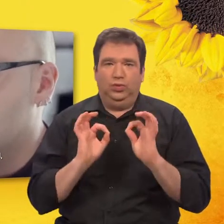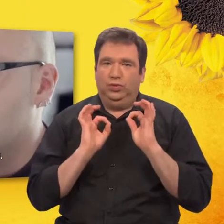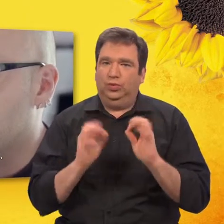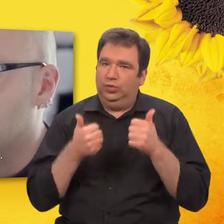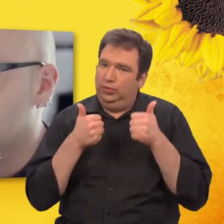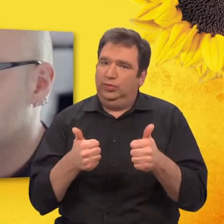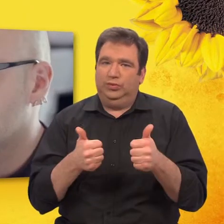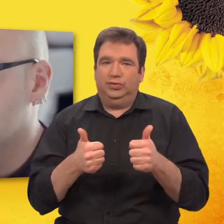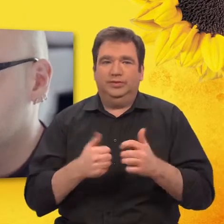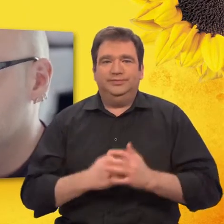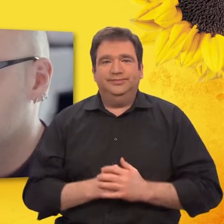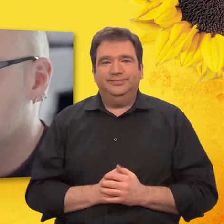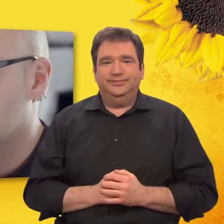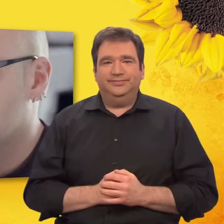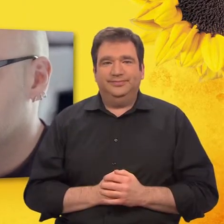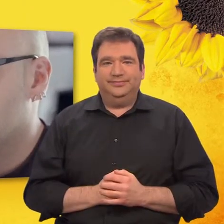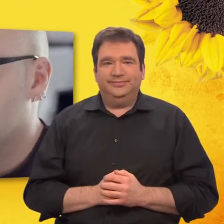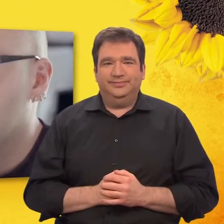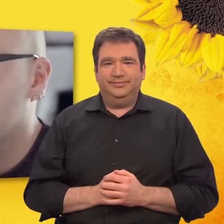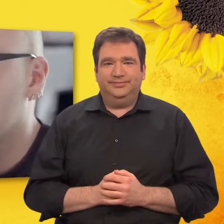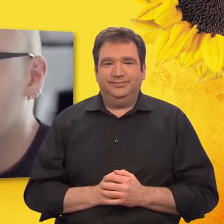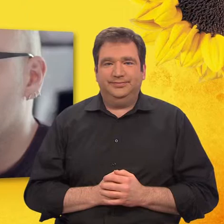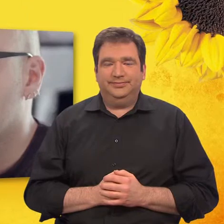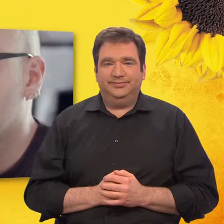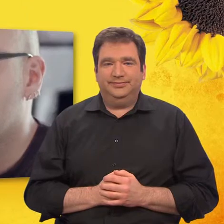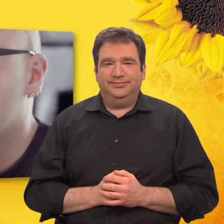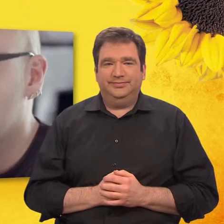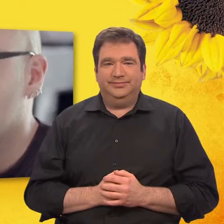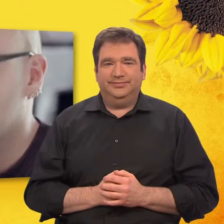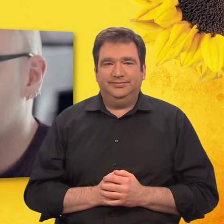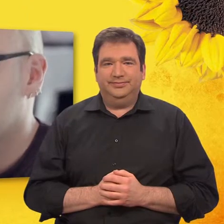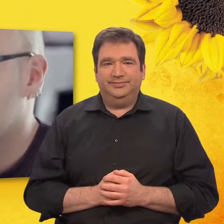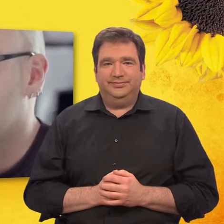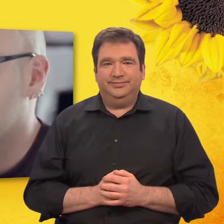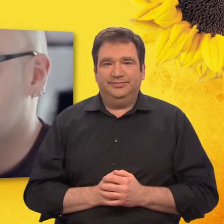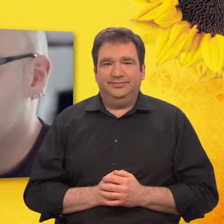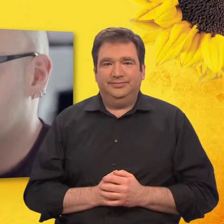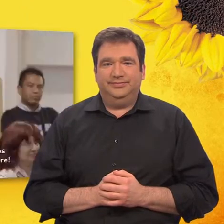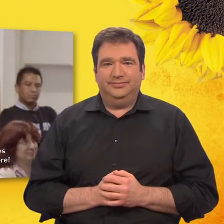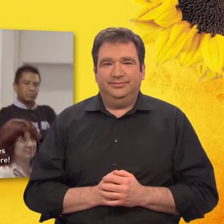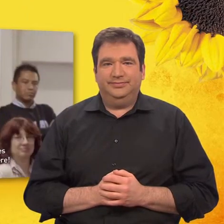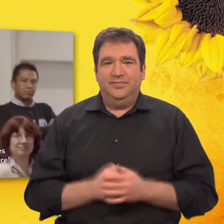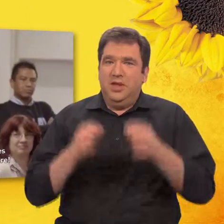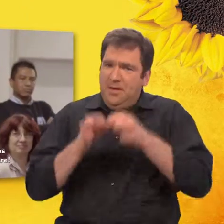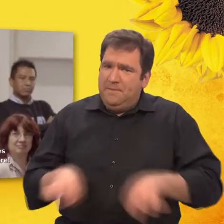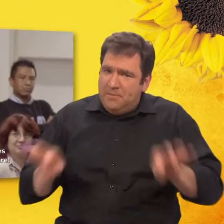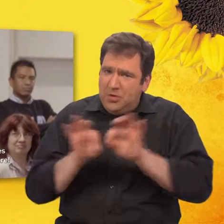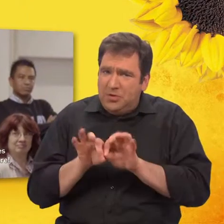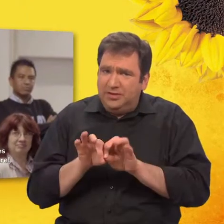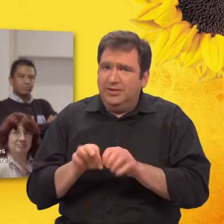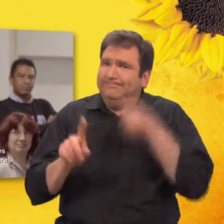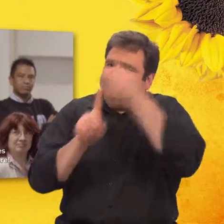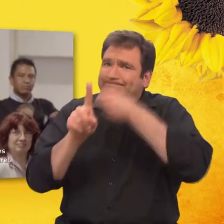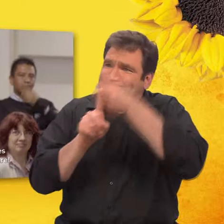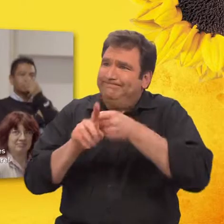lo que estamos haciendo, ¿no? Y bueno, por eso fue muy especial, fue muy guapo. Sí. Por eso es muy importante que aquí no